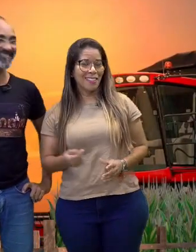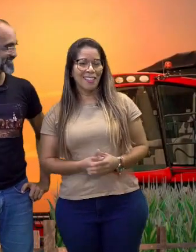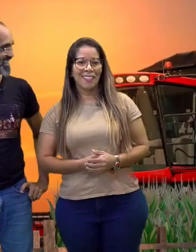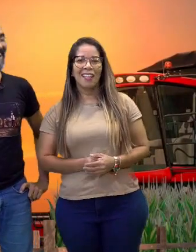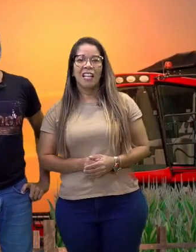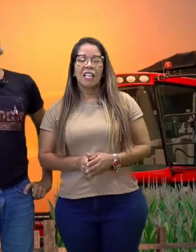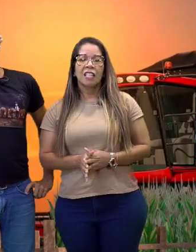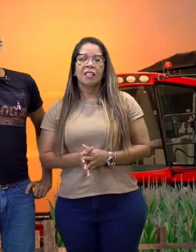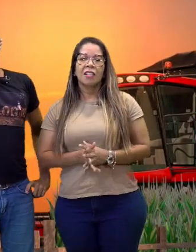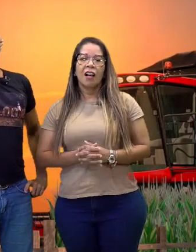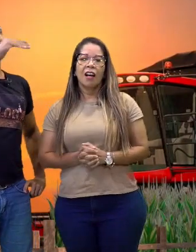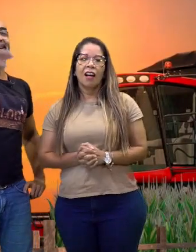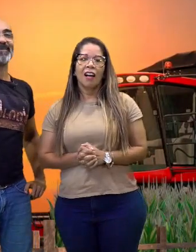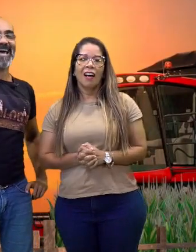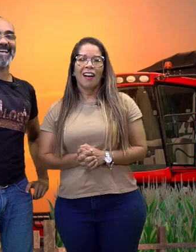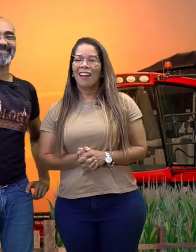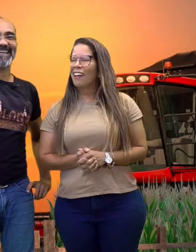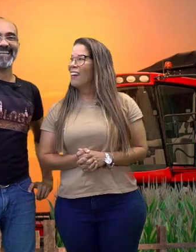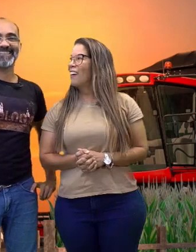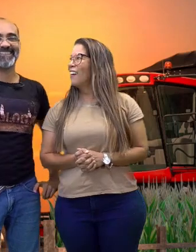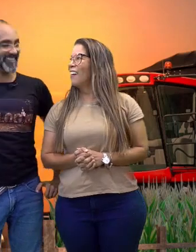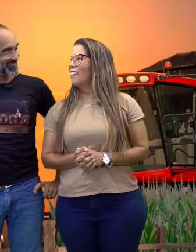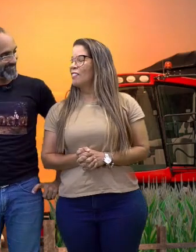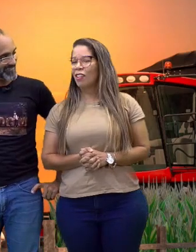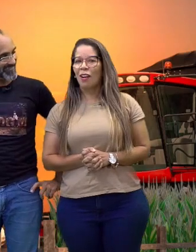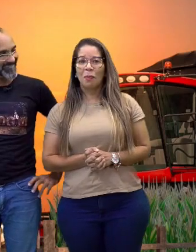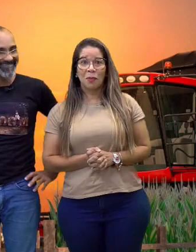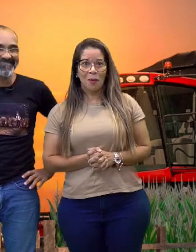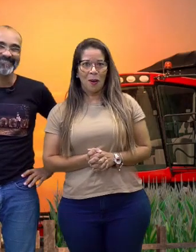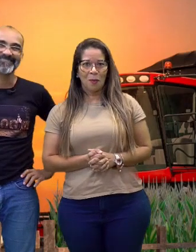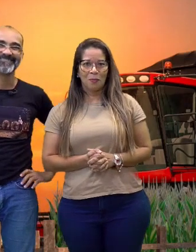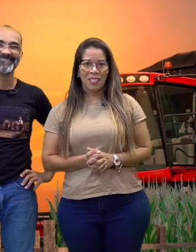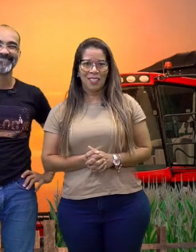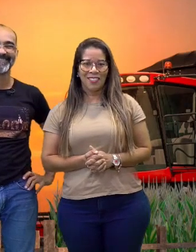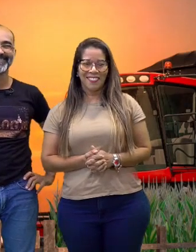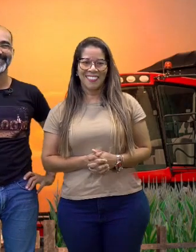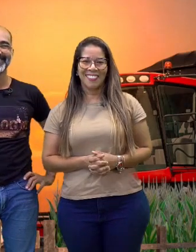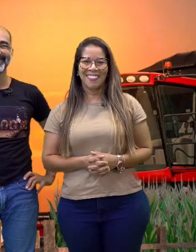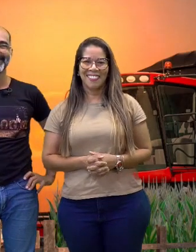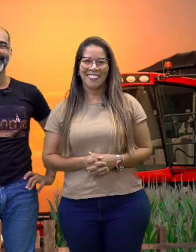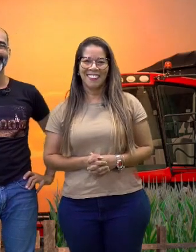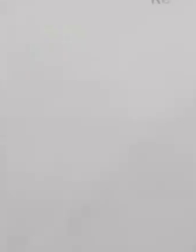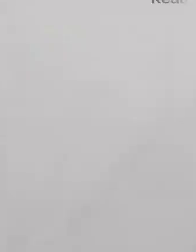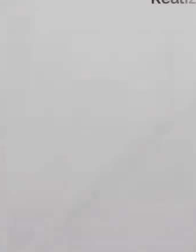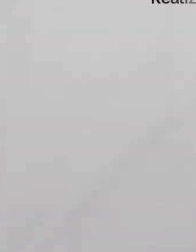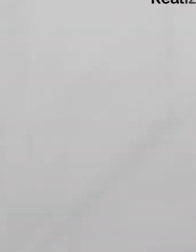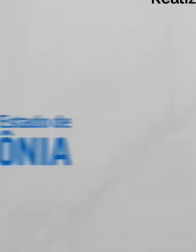Certinho. Um abraço, galerinha. Tchau, pessoal. Beijão.